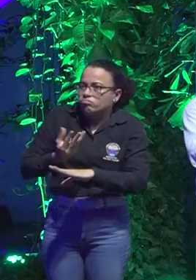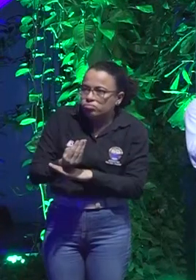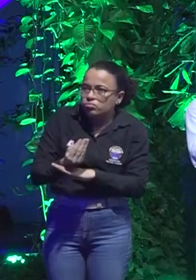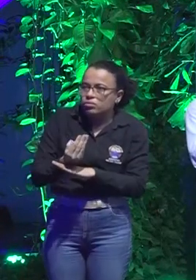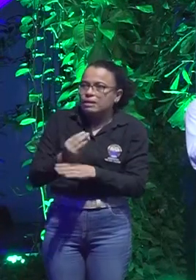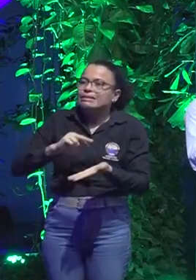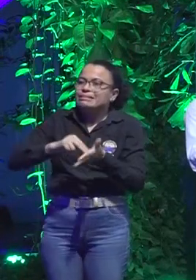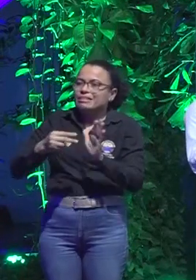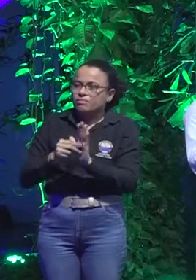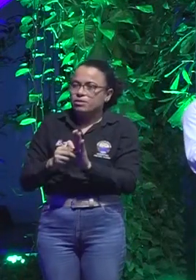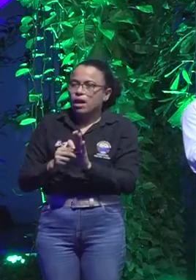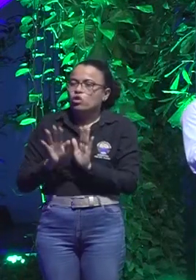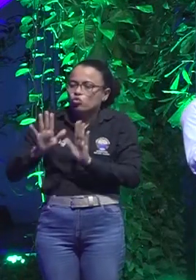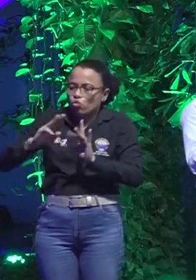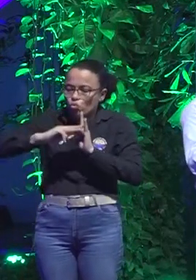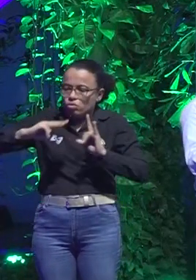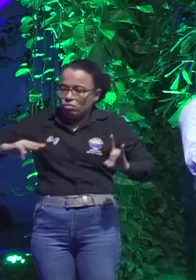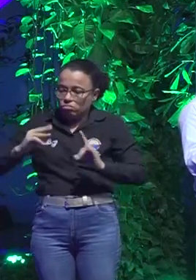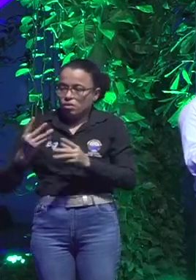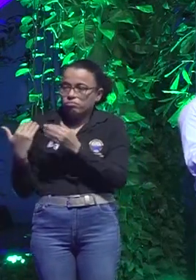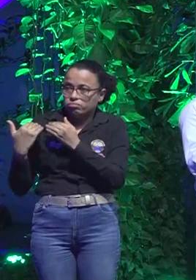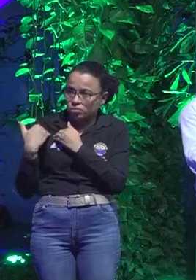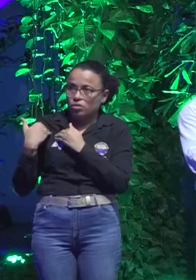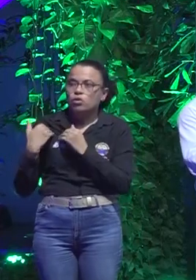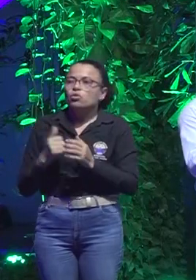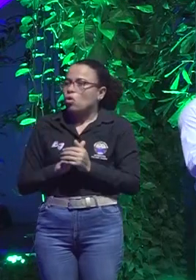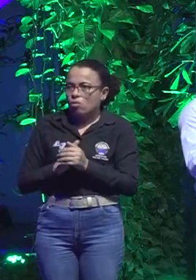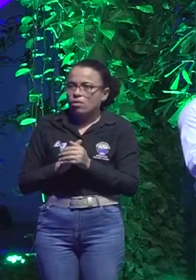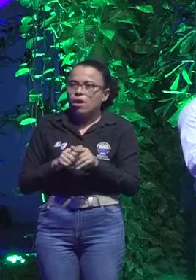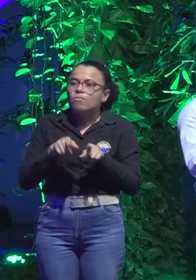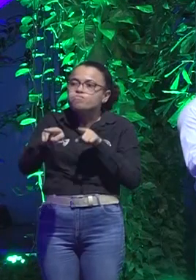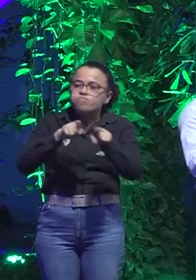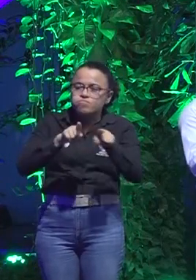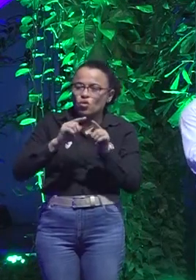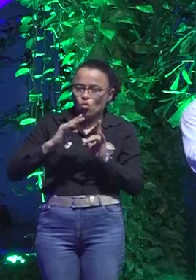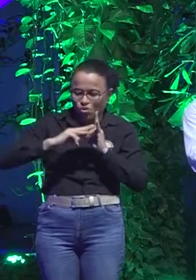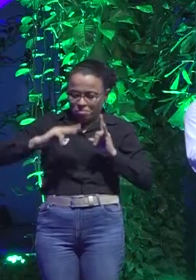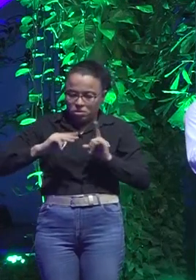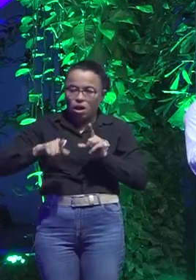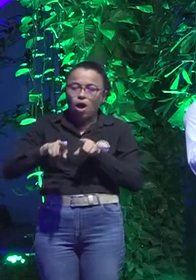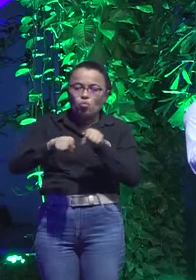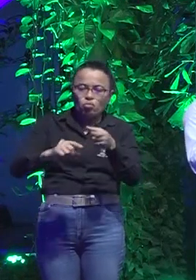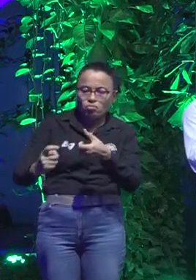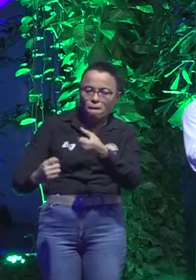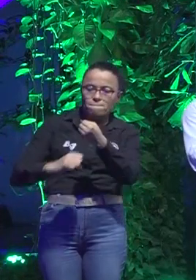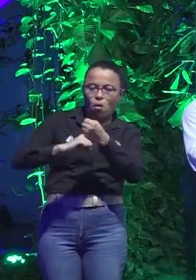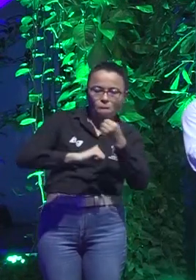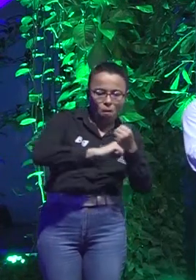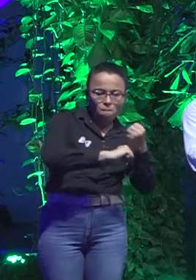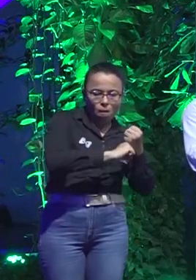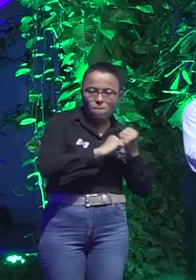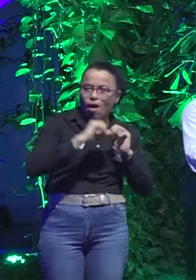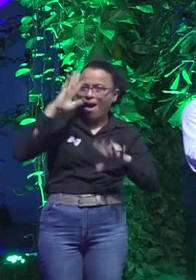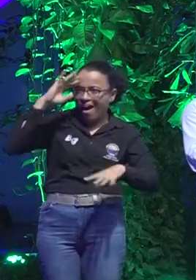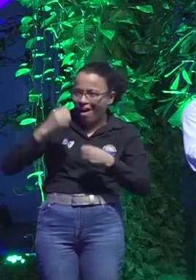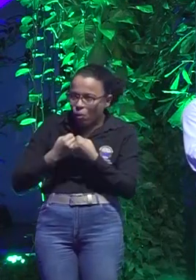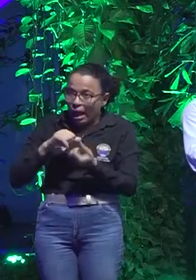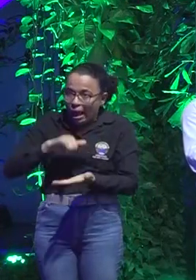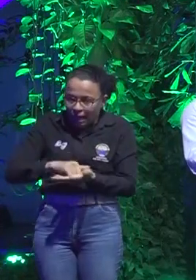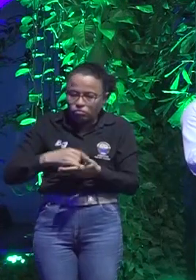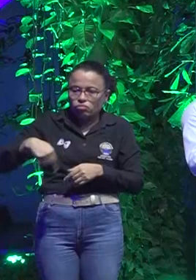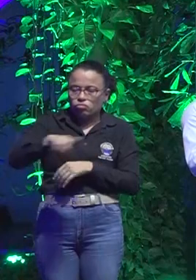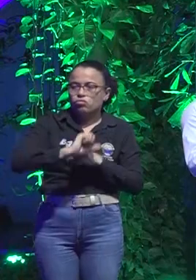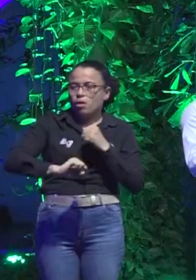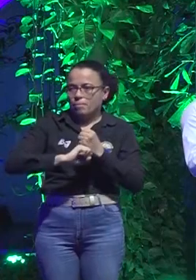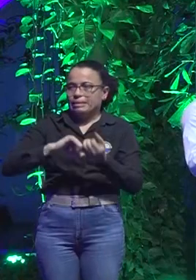al trabajo solamente de la universidad, sino al trabajo de su red de aliados, que es inconmensurable. 65.000 graduados